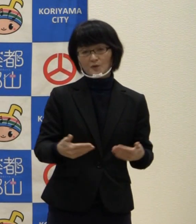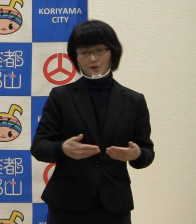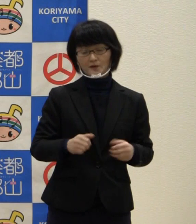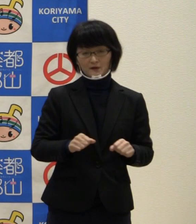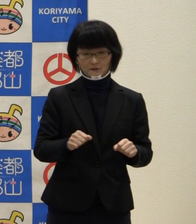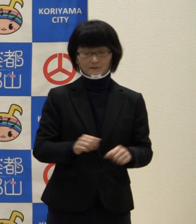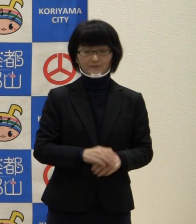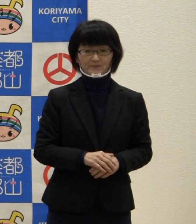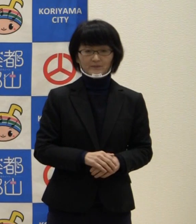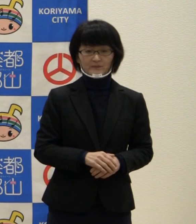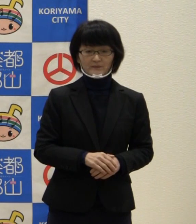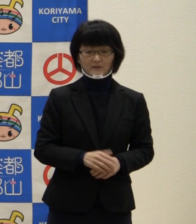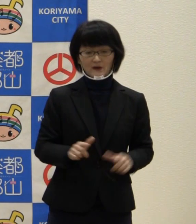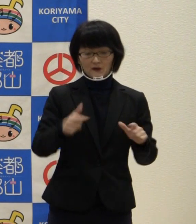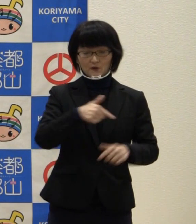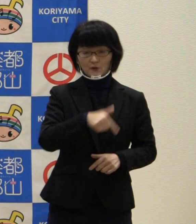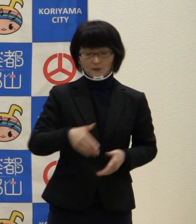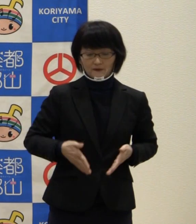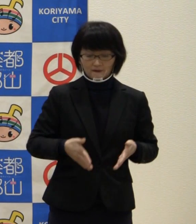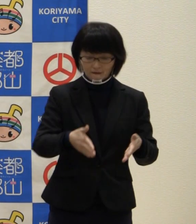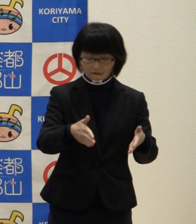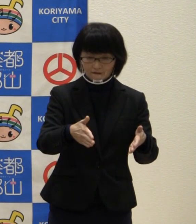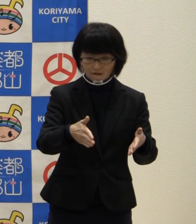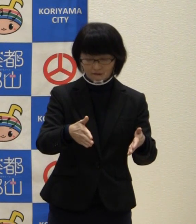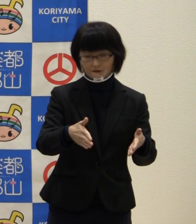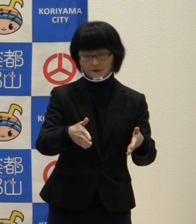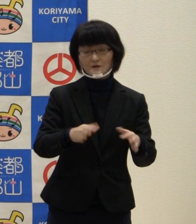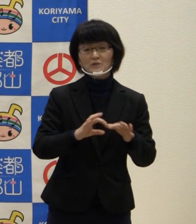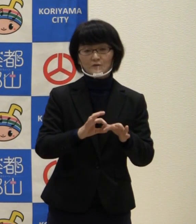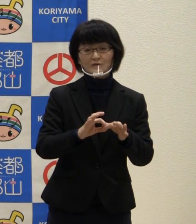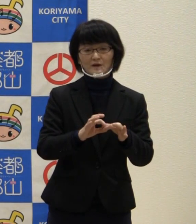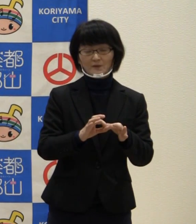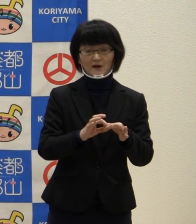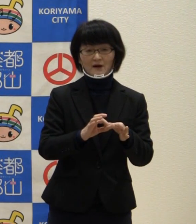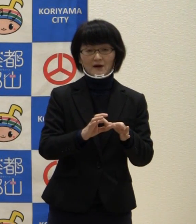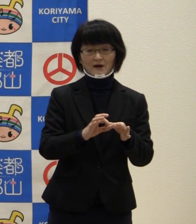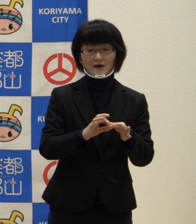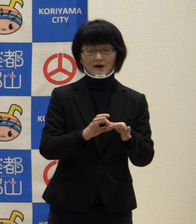真ん中の東武幹線事業概要の中に JR 5000橋